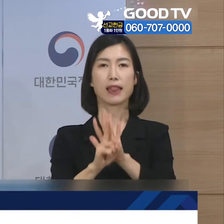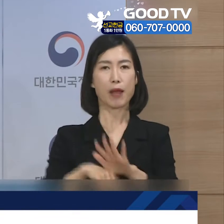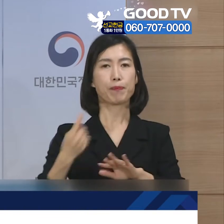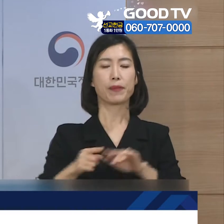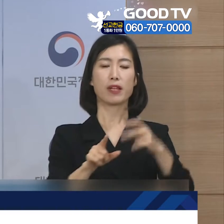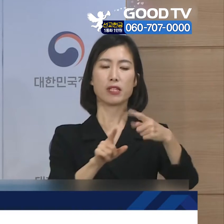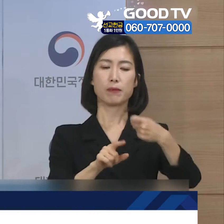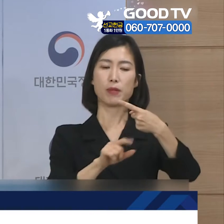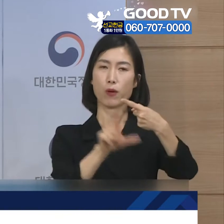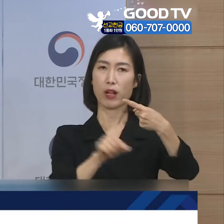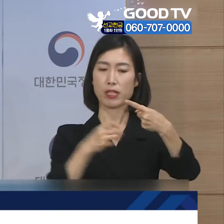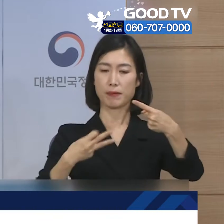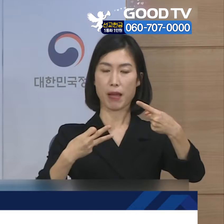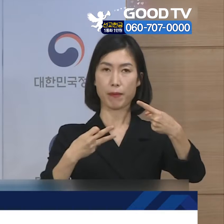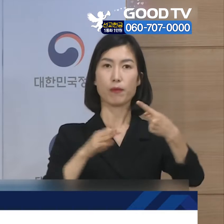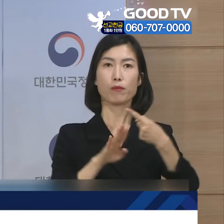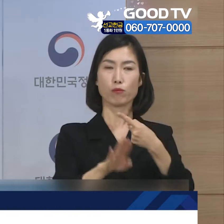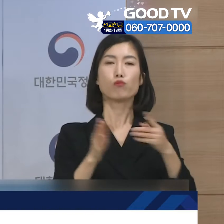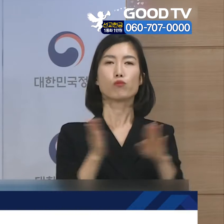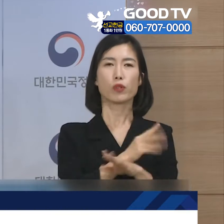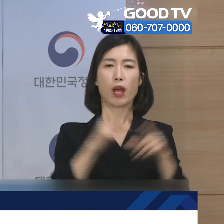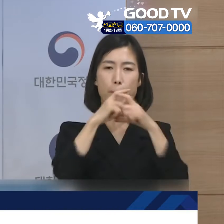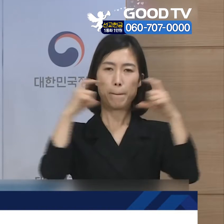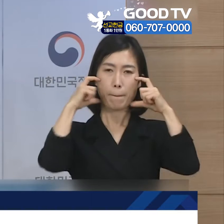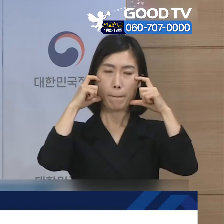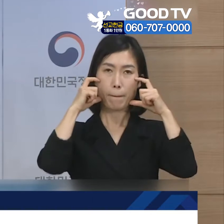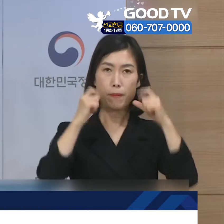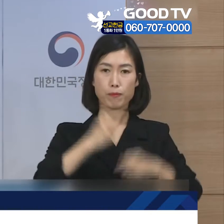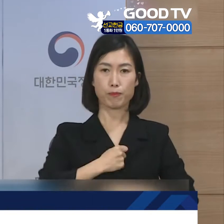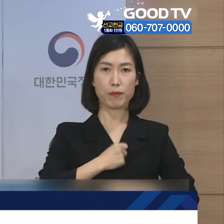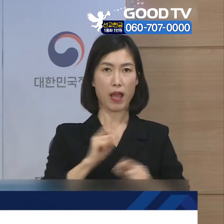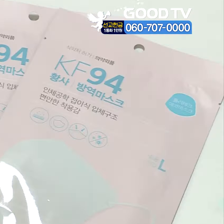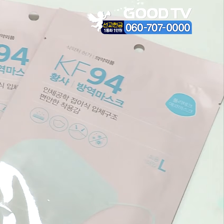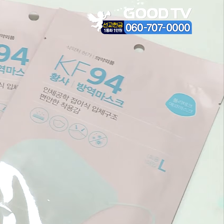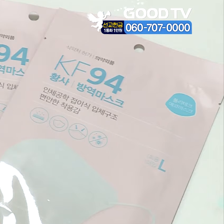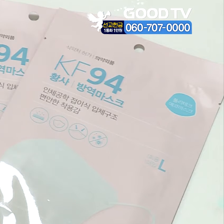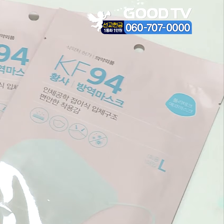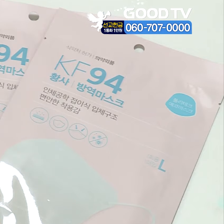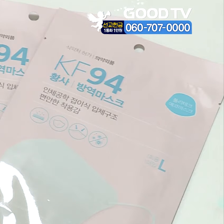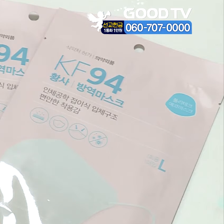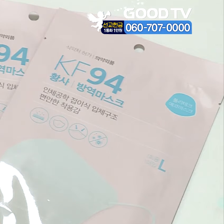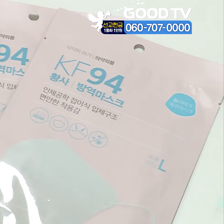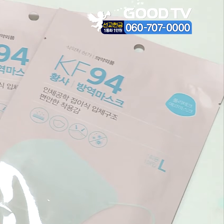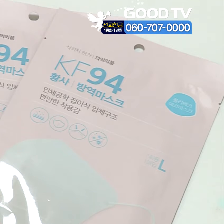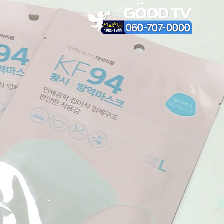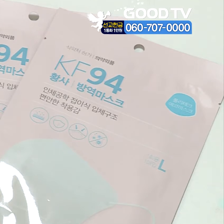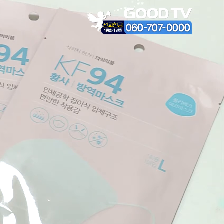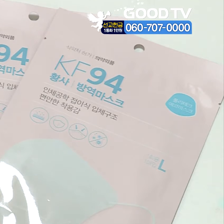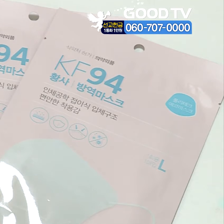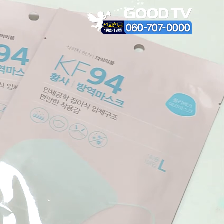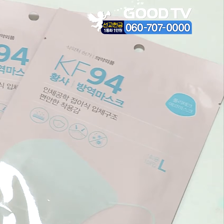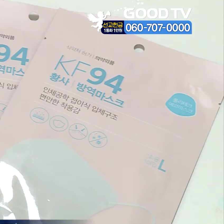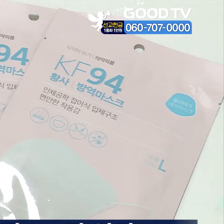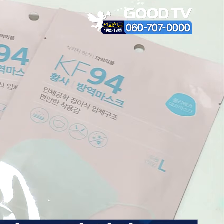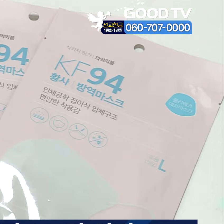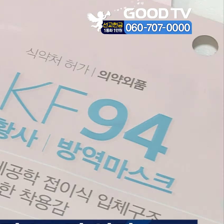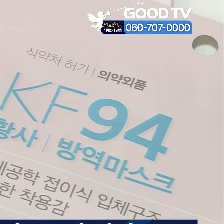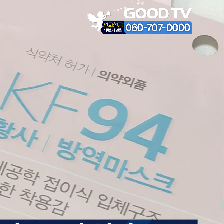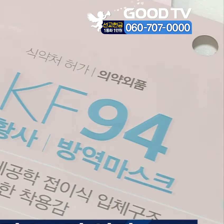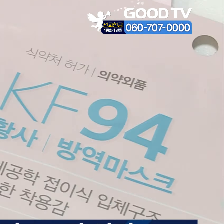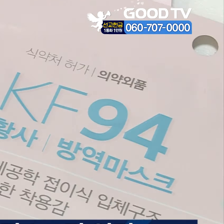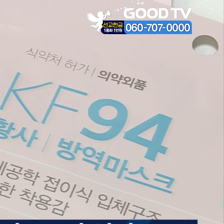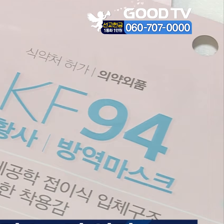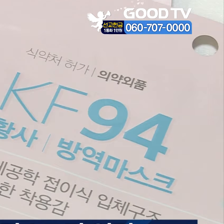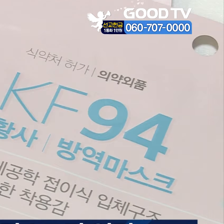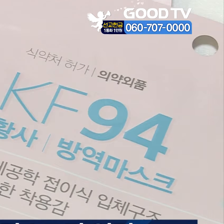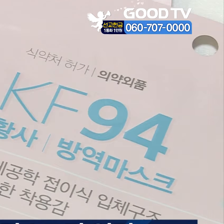13일부터는 마스크 미착용 시 10만 원의 과태료가 부과됩니다. 마스크 선택도 신중해야 합니다.